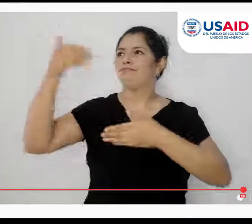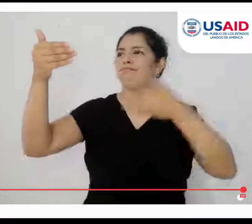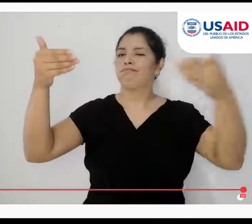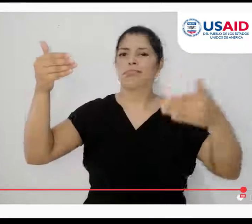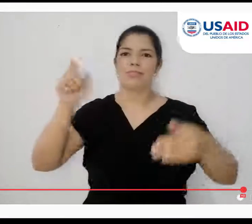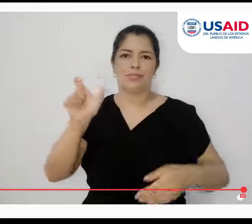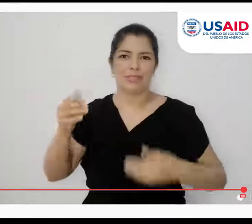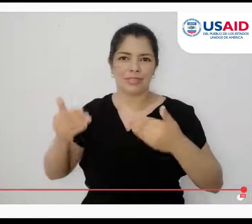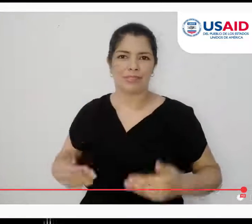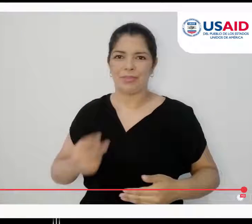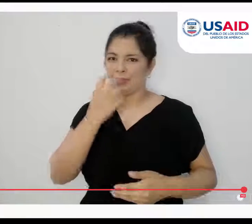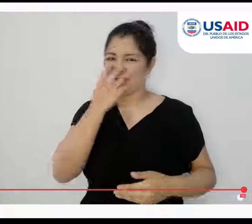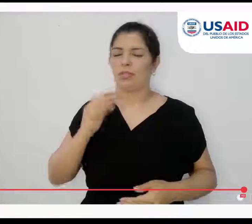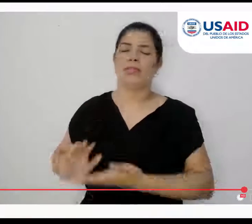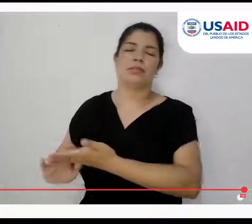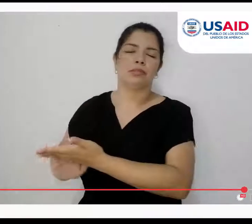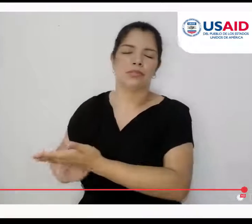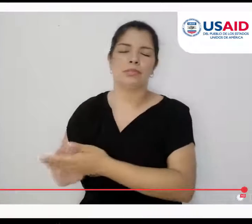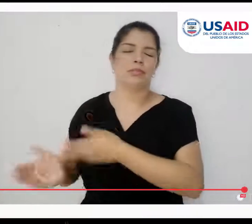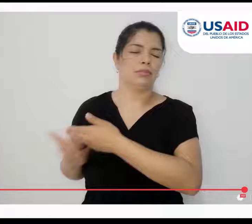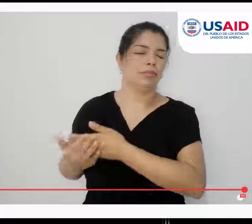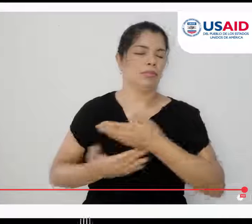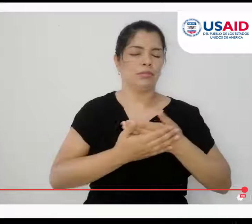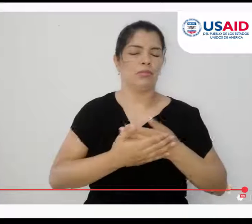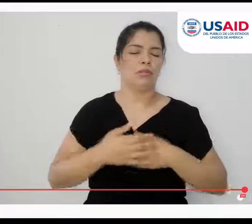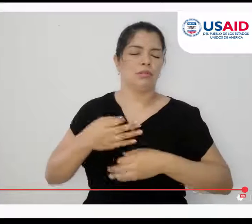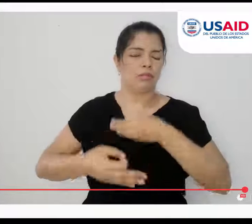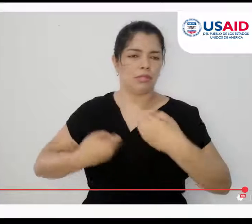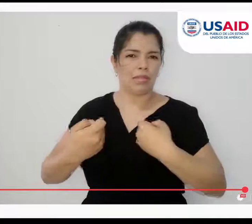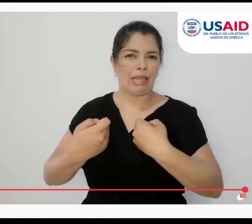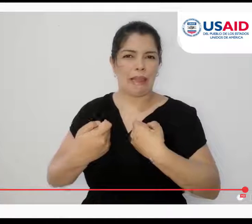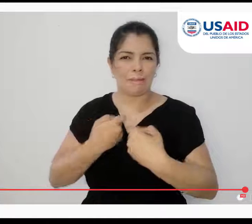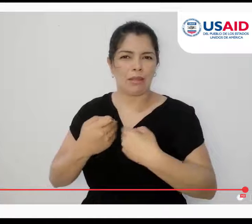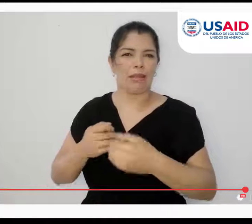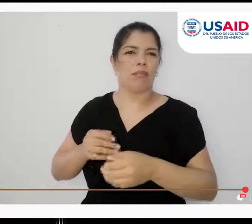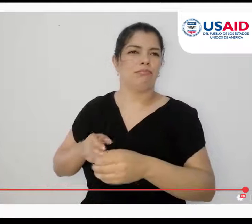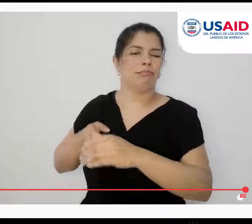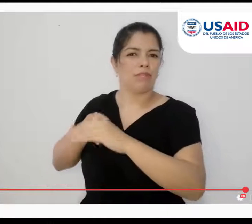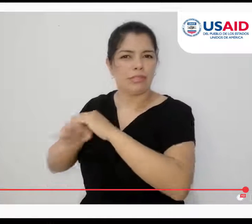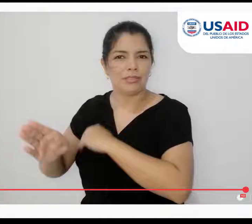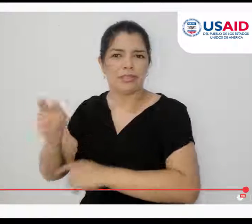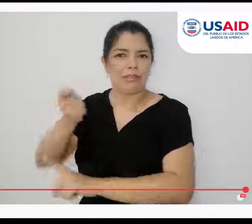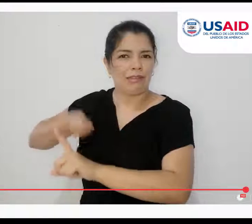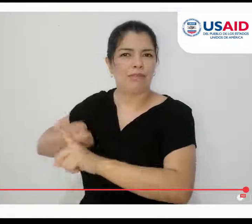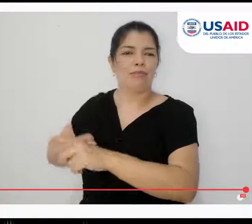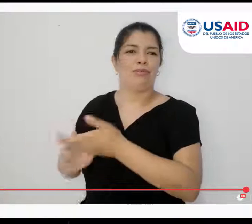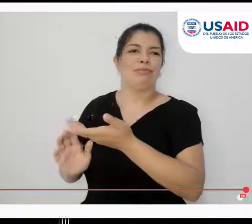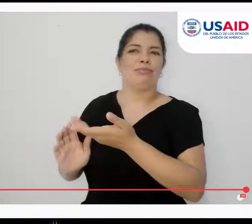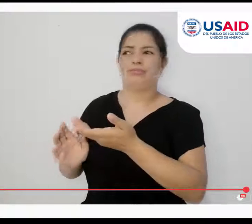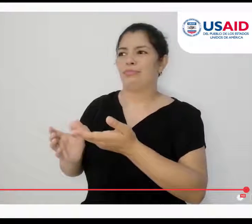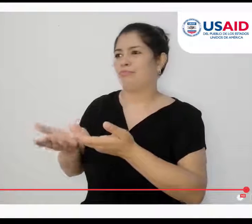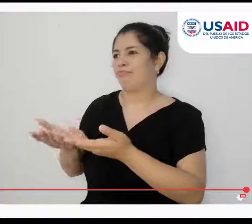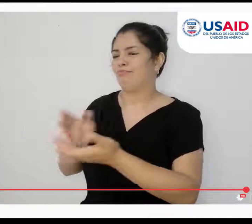discapacidad visual, por ejemplo, generen un trámite, accedan a un crédito, a un préstamo, etcétera, que les permita también acceder a